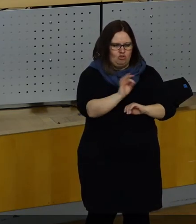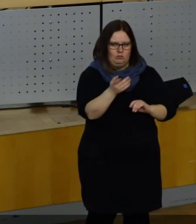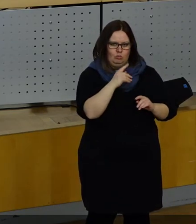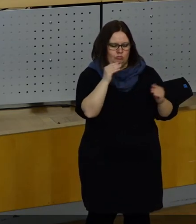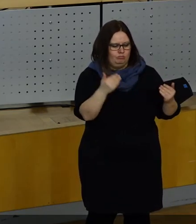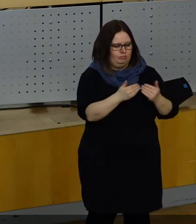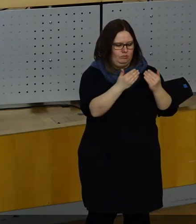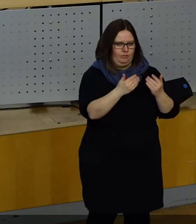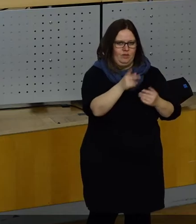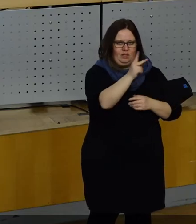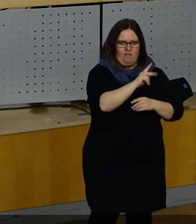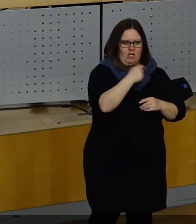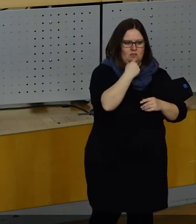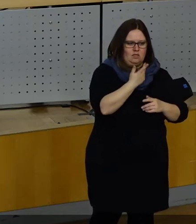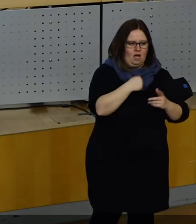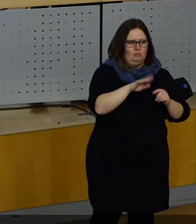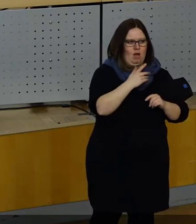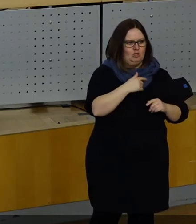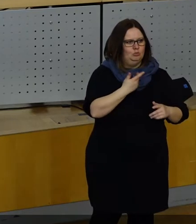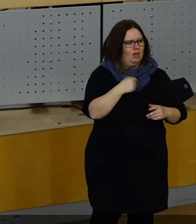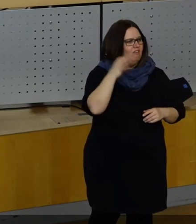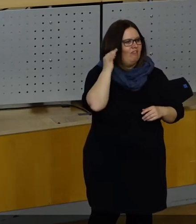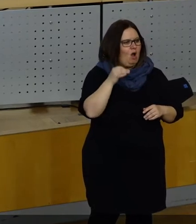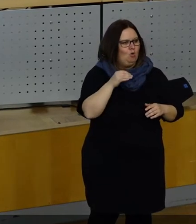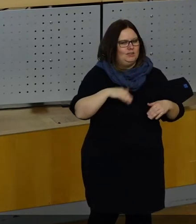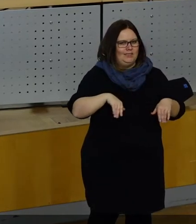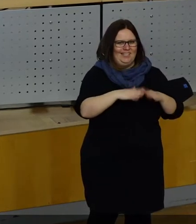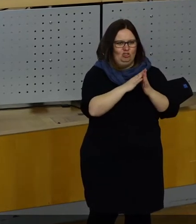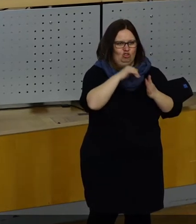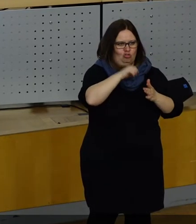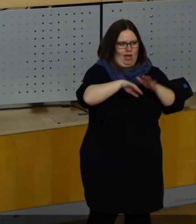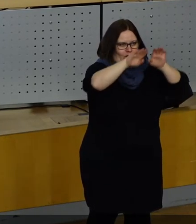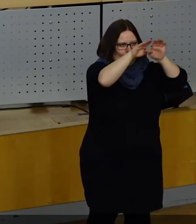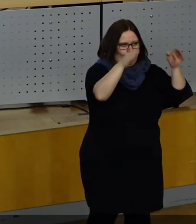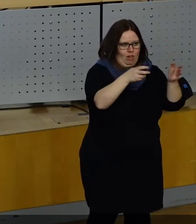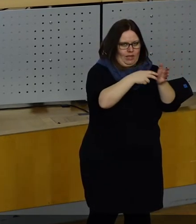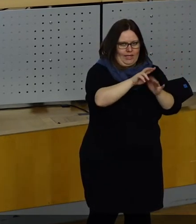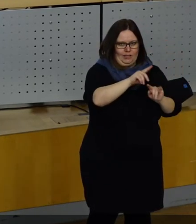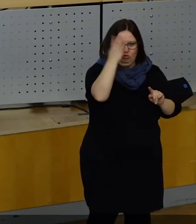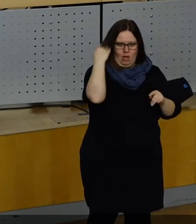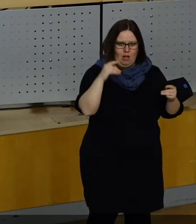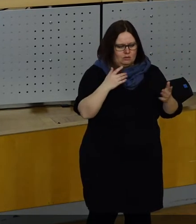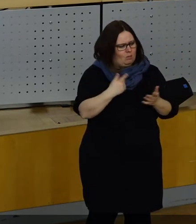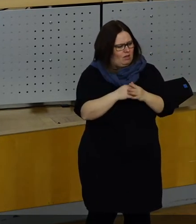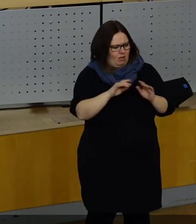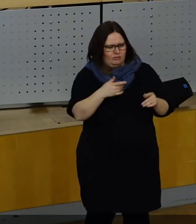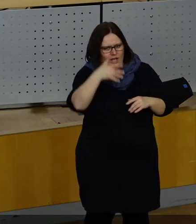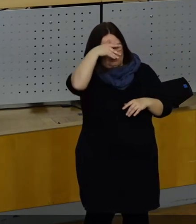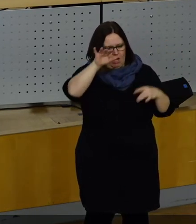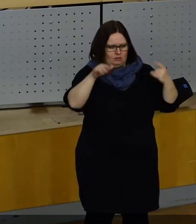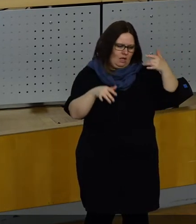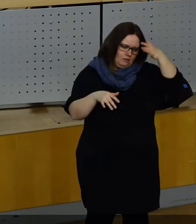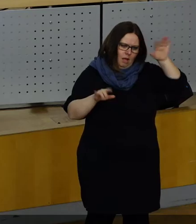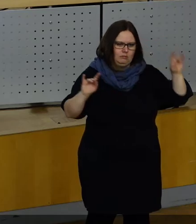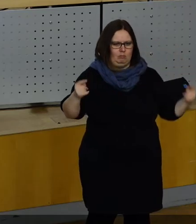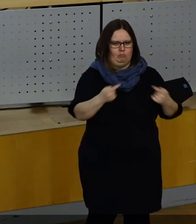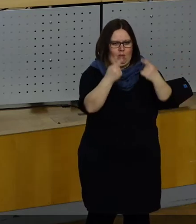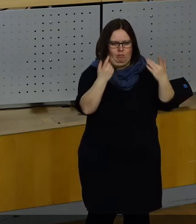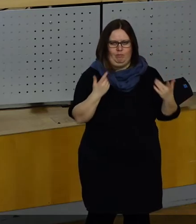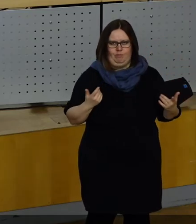widersprachen. Chiaveri hat gesagt, eine steinerne Kuppel hat auf der Frauenkirche keine Chance, standsicher zu sein. Schon damals widersprachen sich die Experten von Stadt und